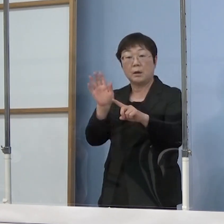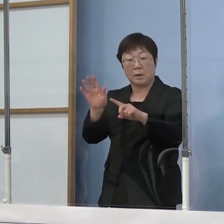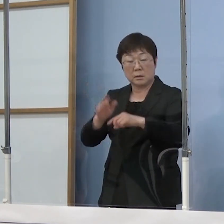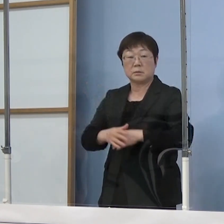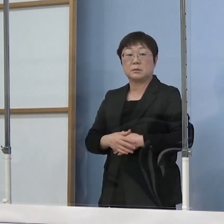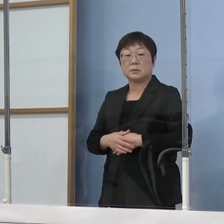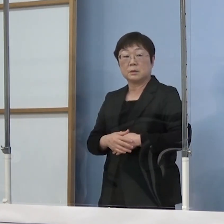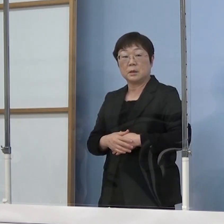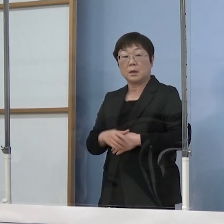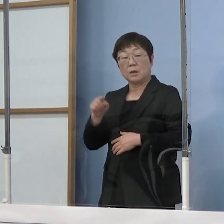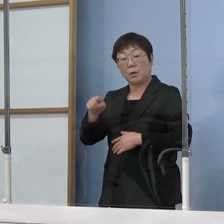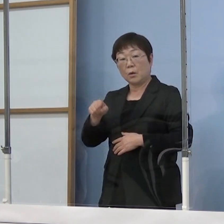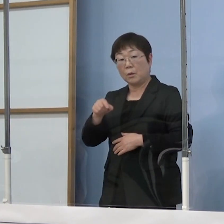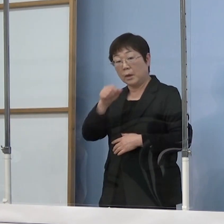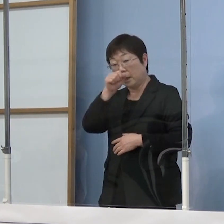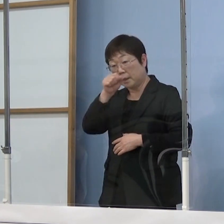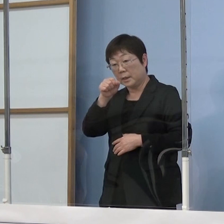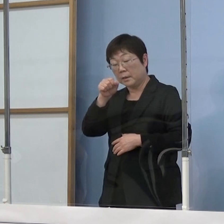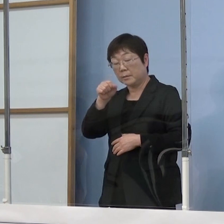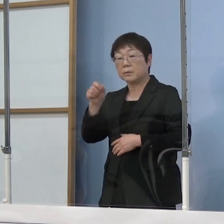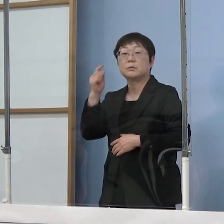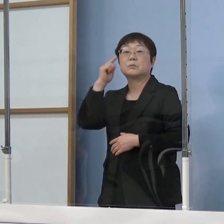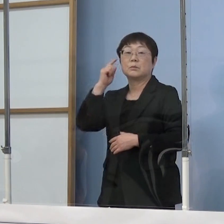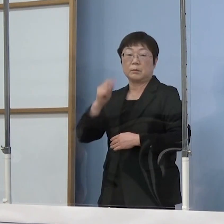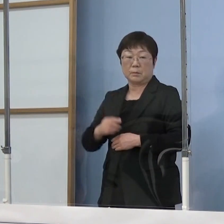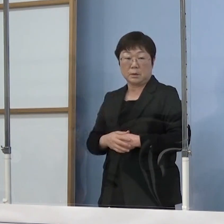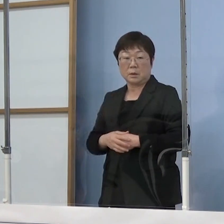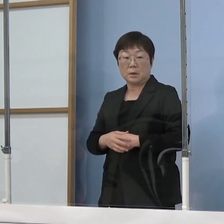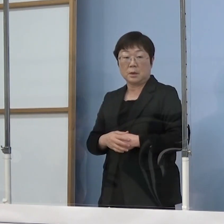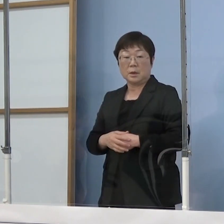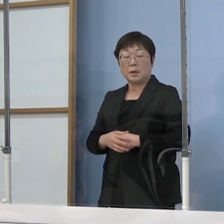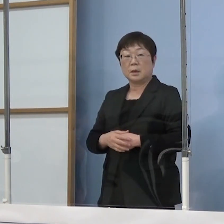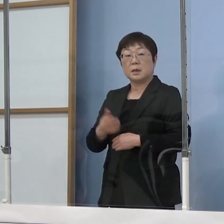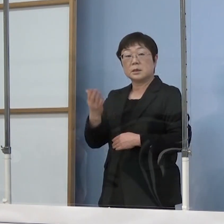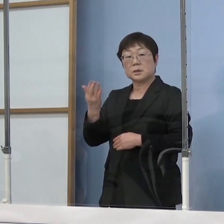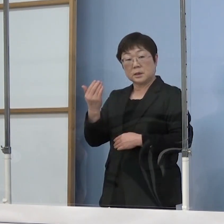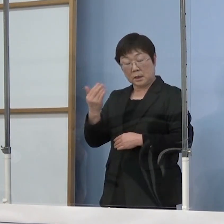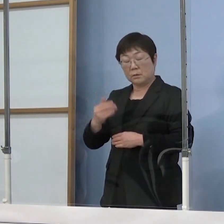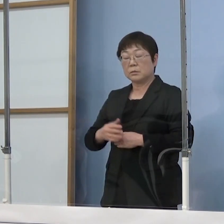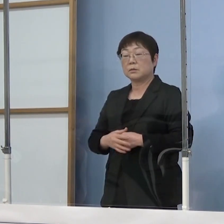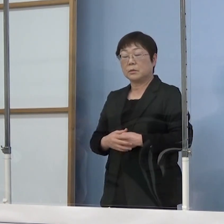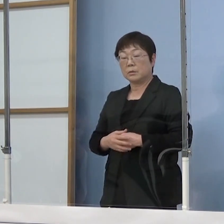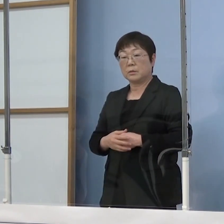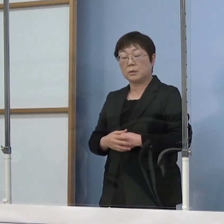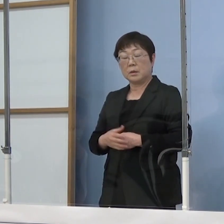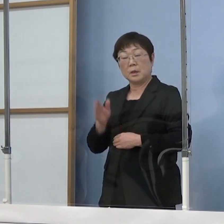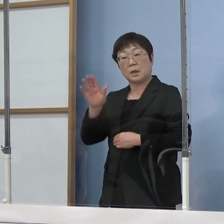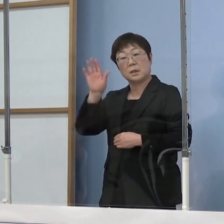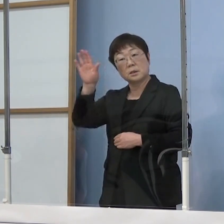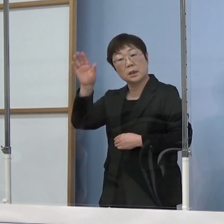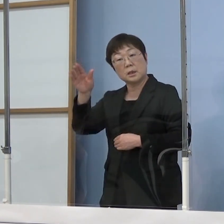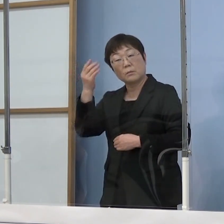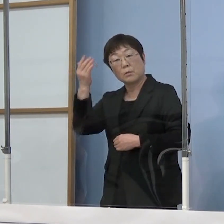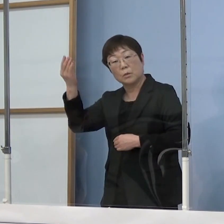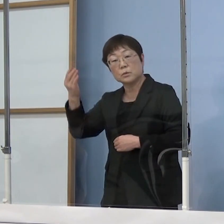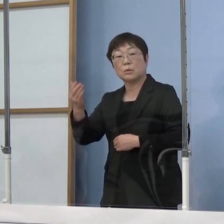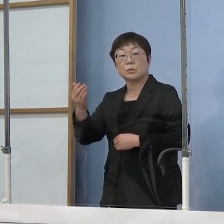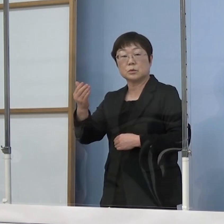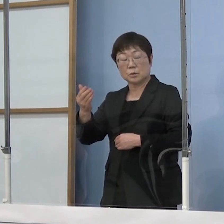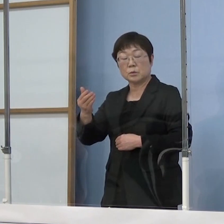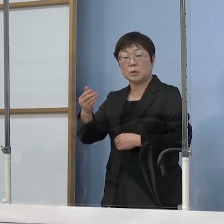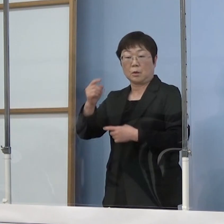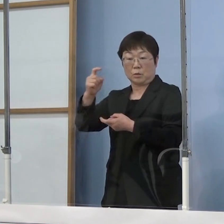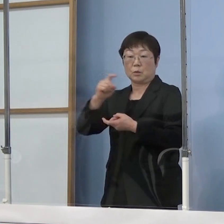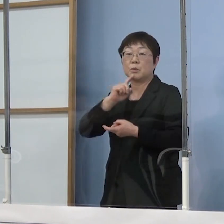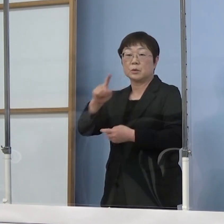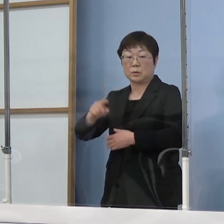だからその辺は因果なのかなというふうに思うんですけど、で知事先ほどその 先読み先読みというキーワードと言われてたと思うんですけ